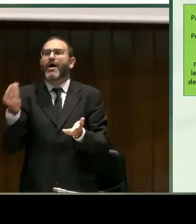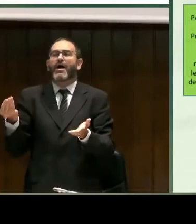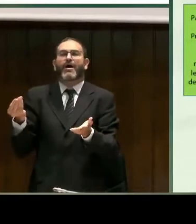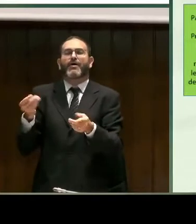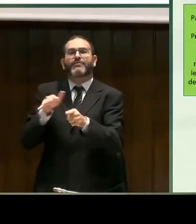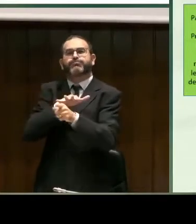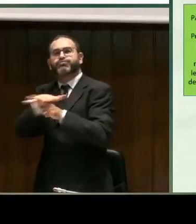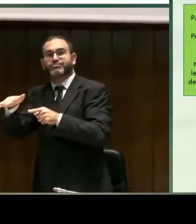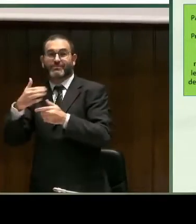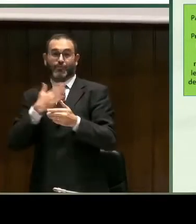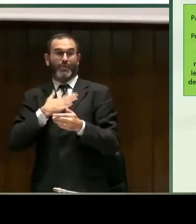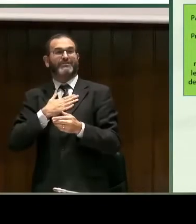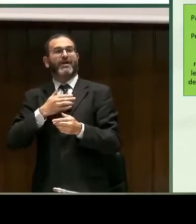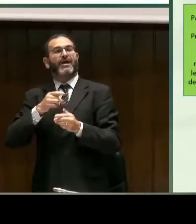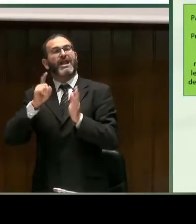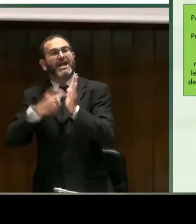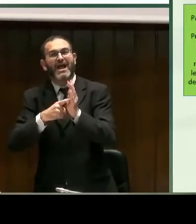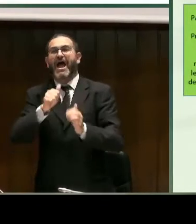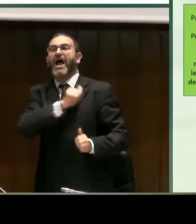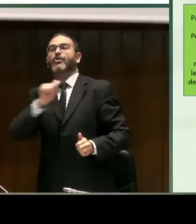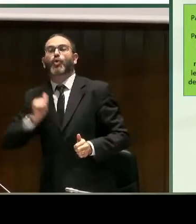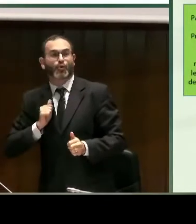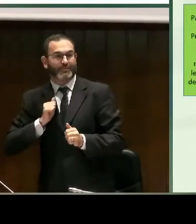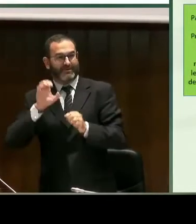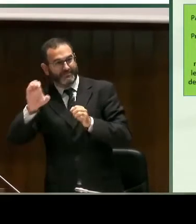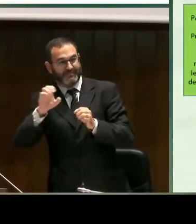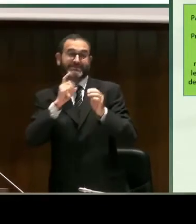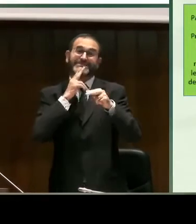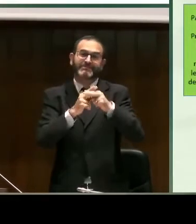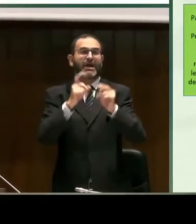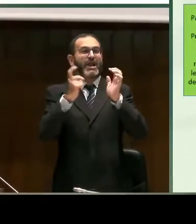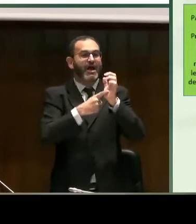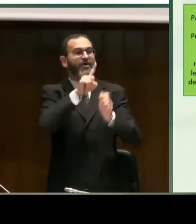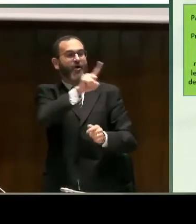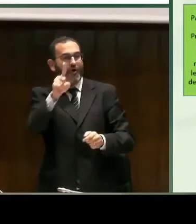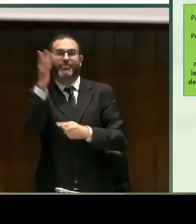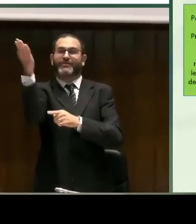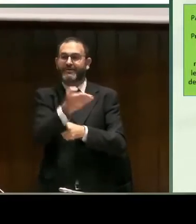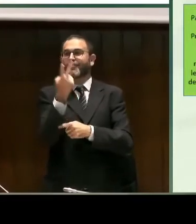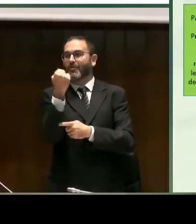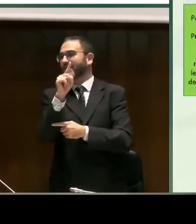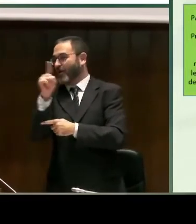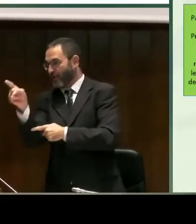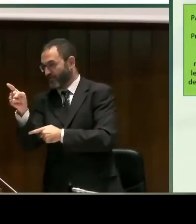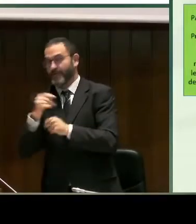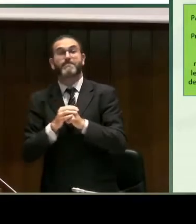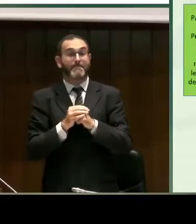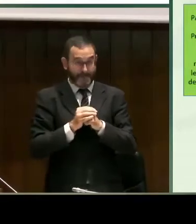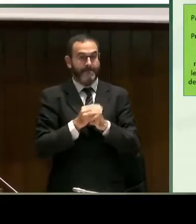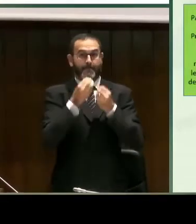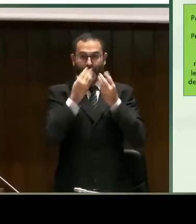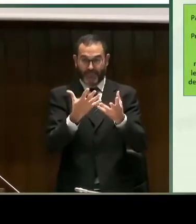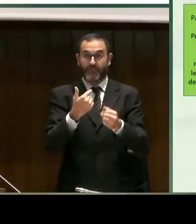de vista andaluz, de Andalucía, y el impacto que ha tenido para la posterior consecución de nuestra ley, la